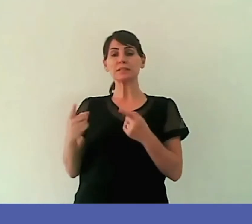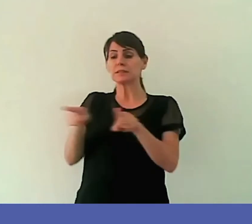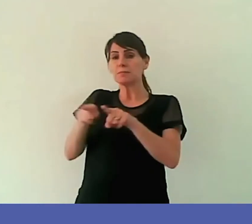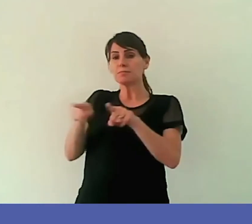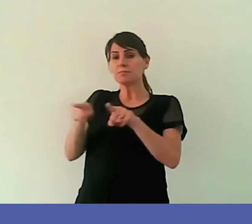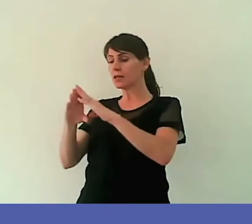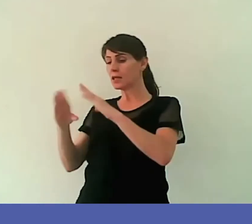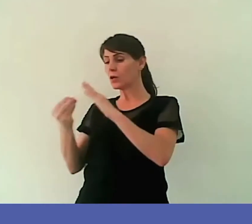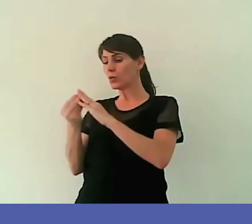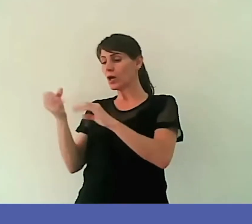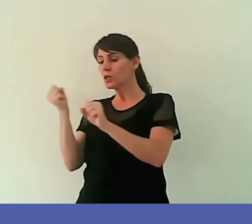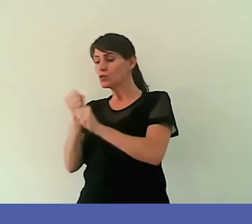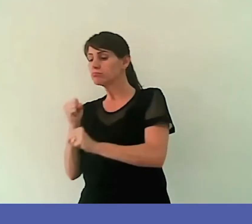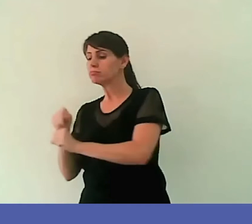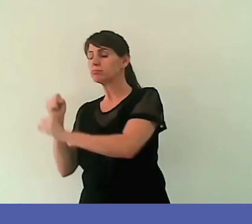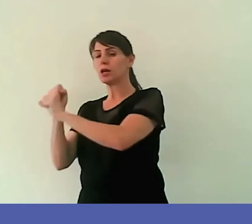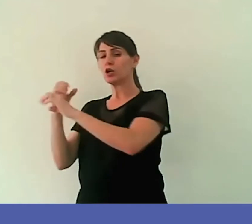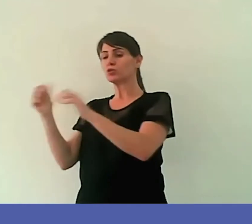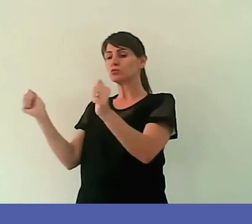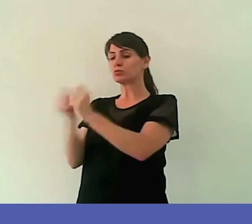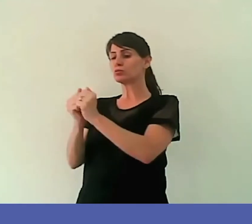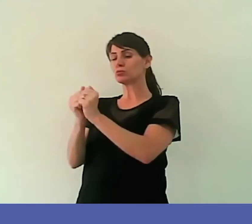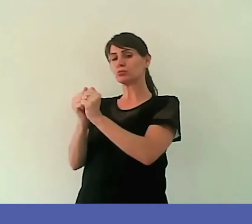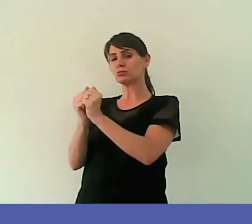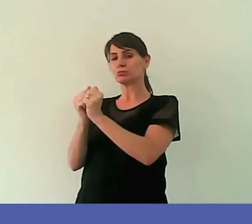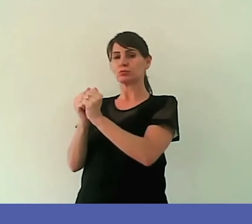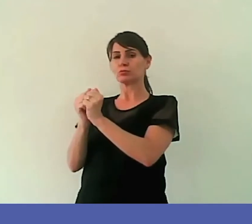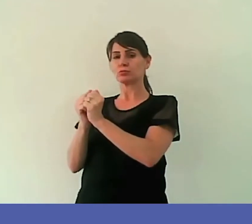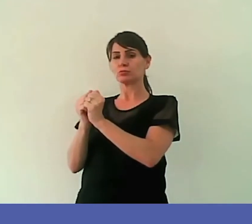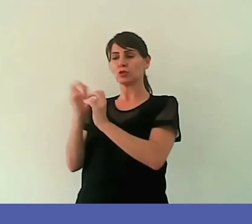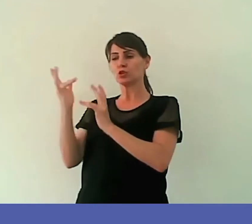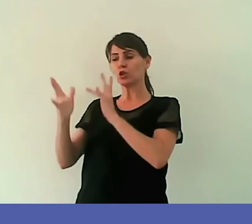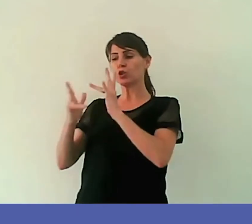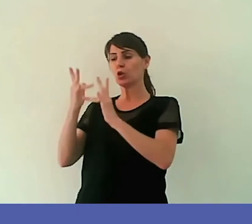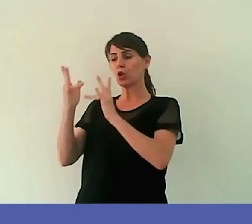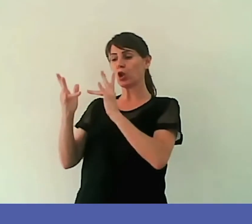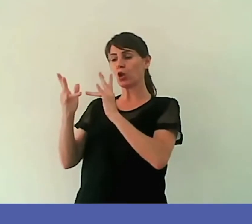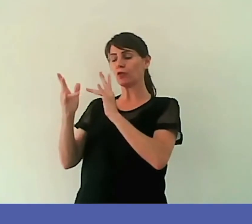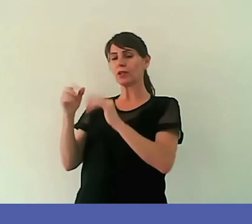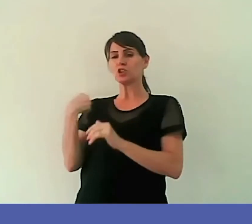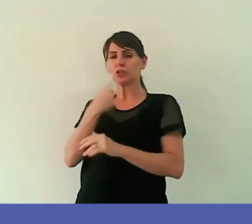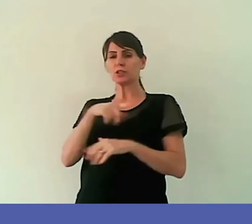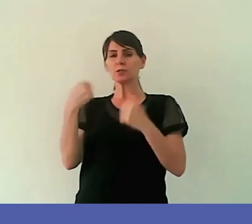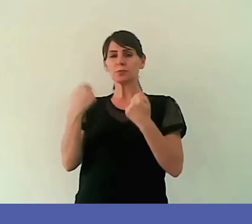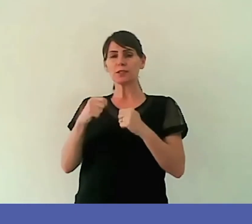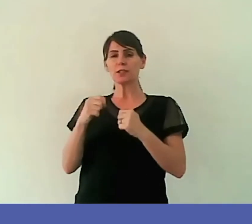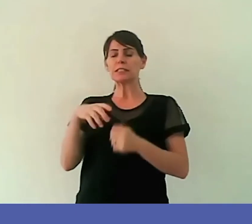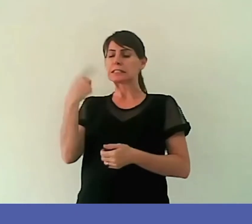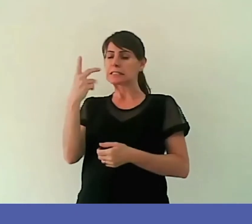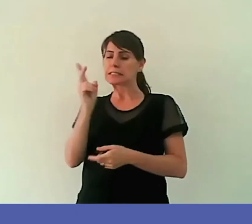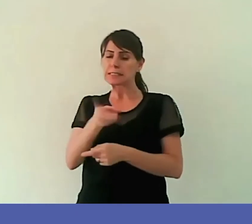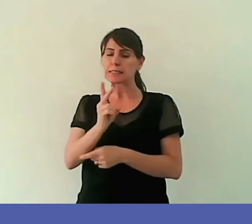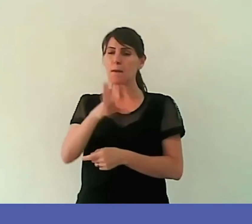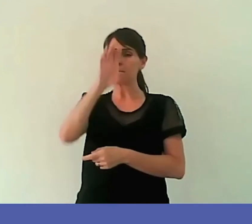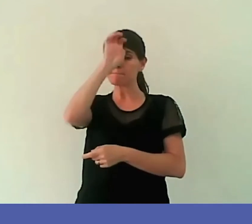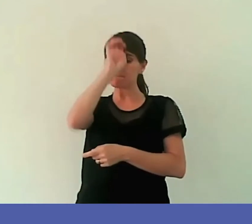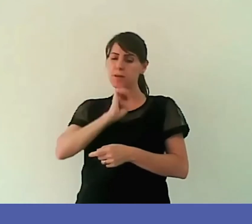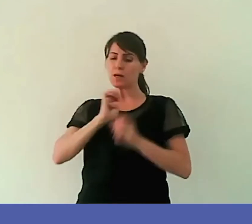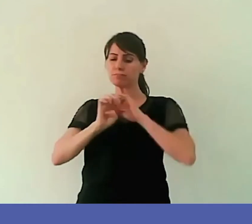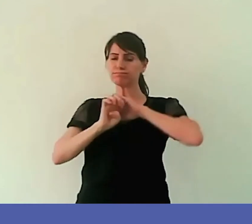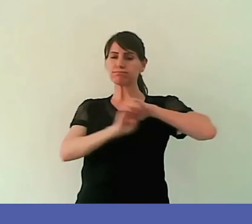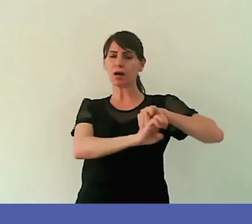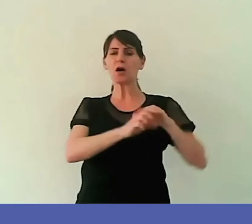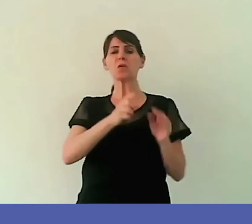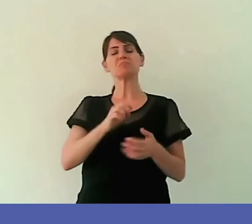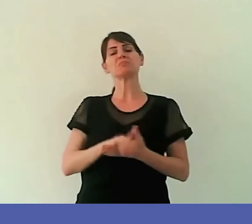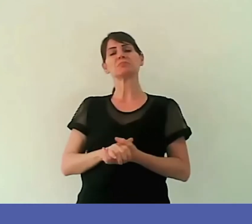juntos como uma noiva. Irmãos, é necessário a gente negar a si mesmo, cada um negar a si mesmo,